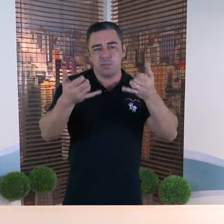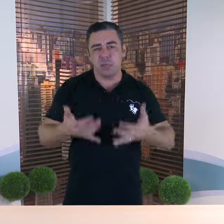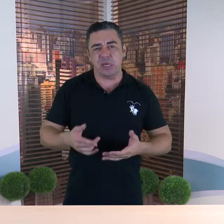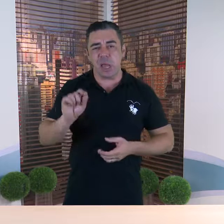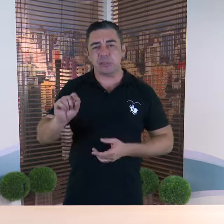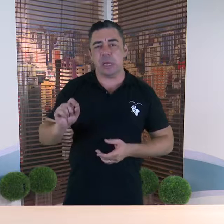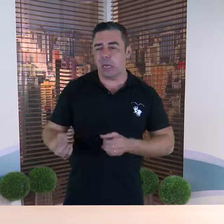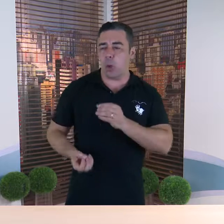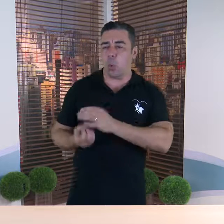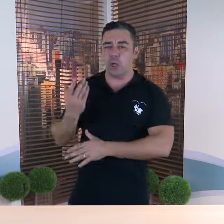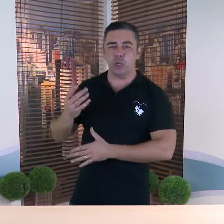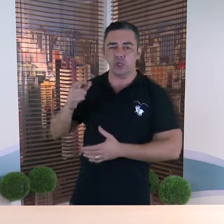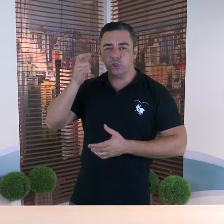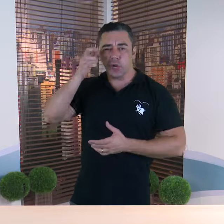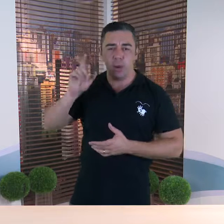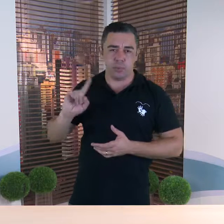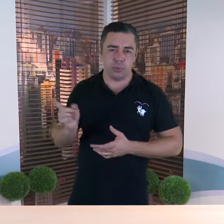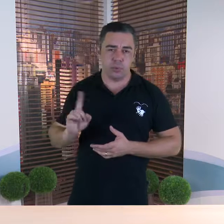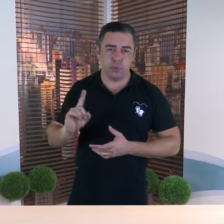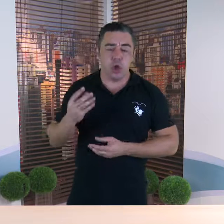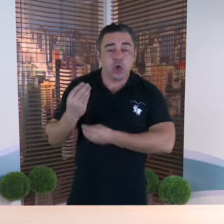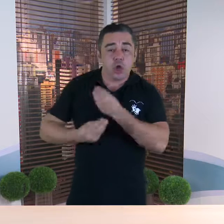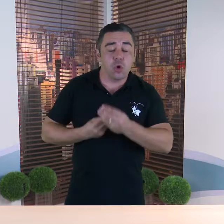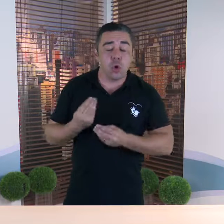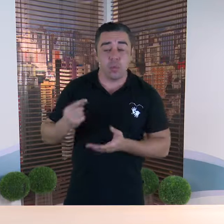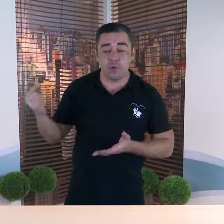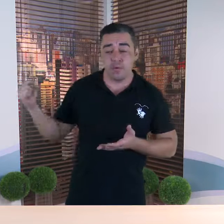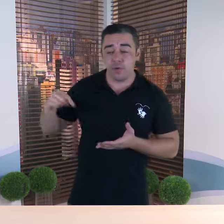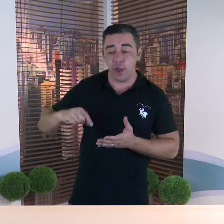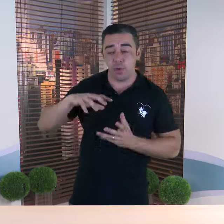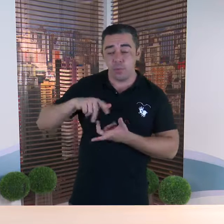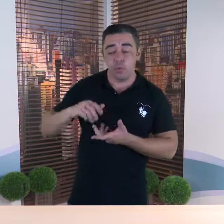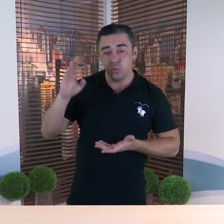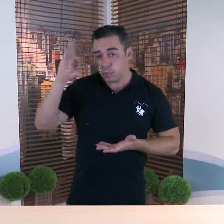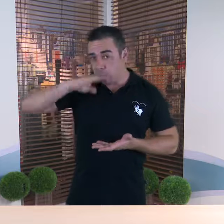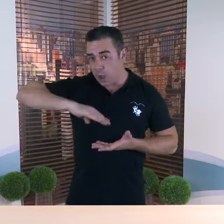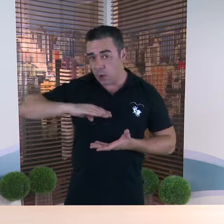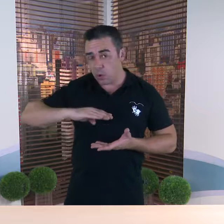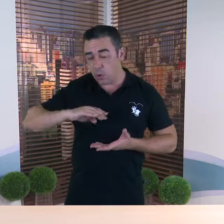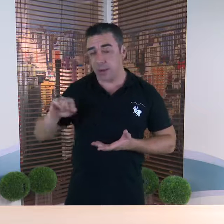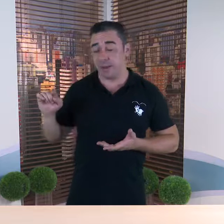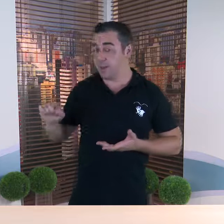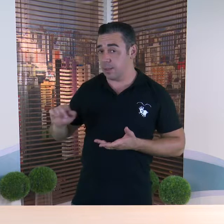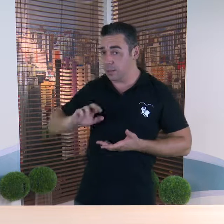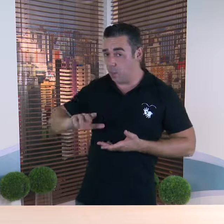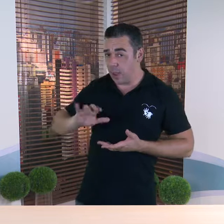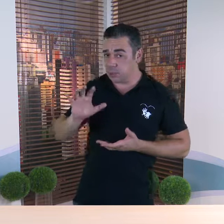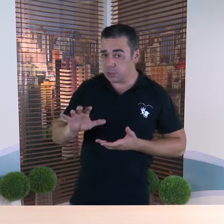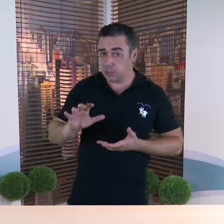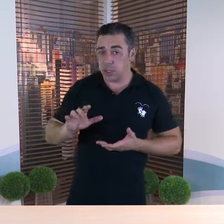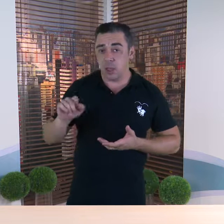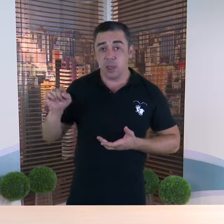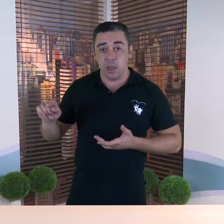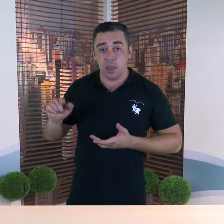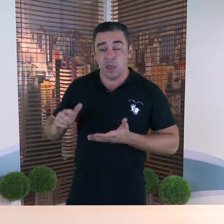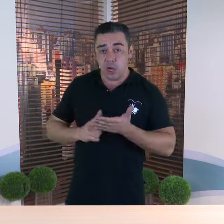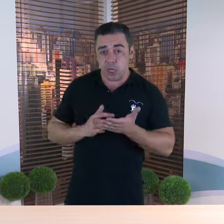de explicar a origem de Satanás, nem tampouco como o mal veio a existir no universo. O livro de Jó parte